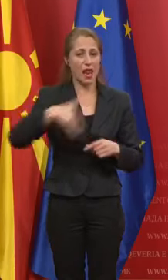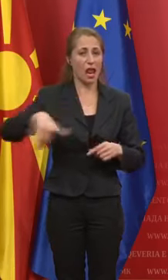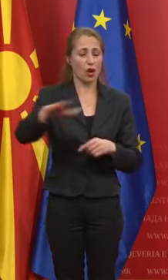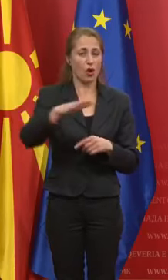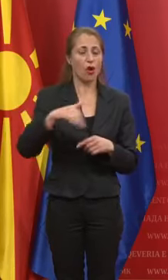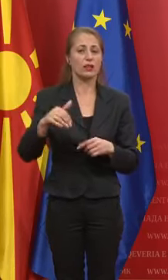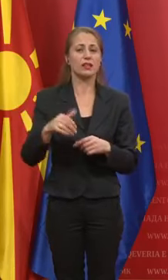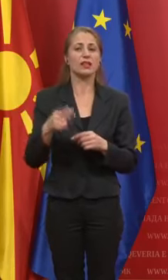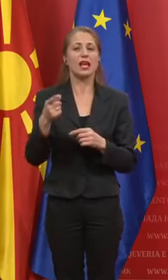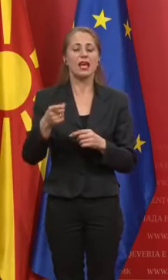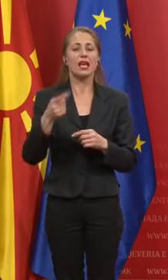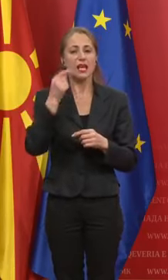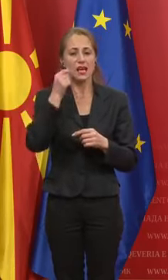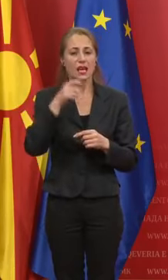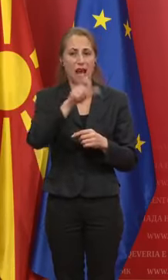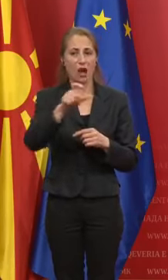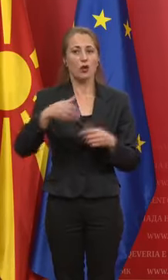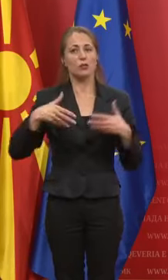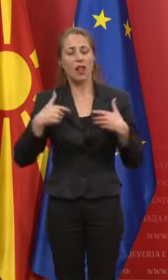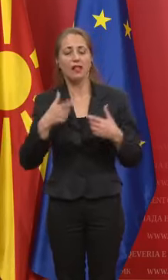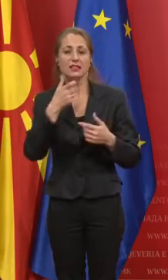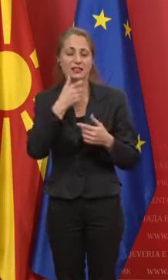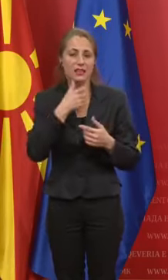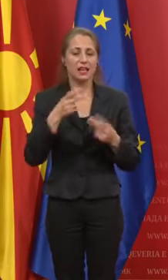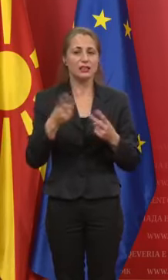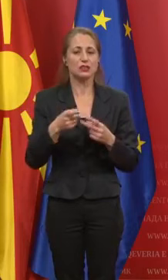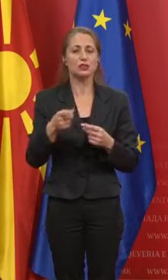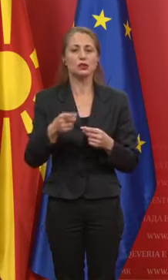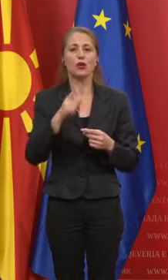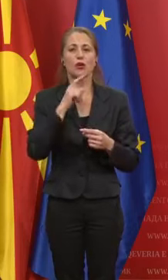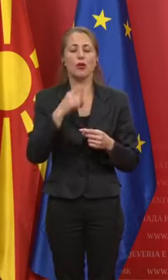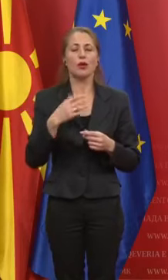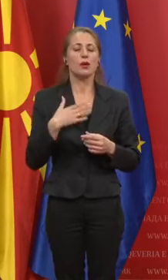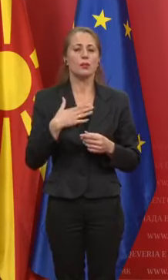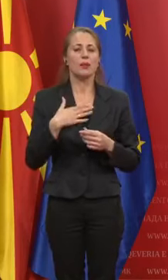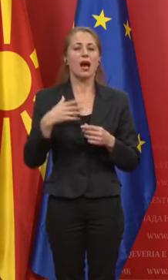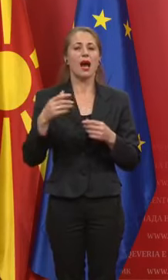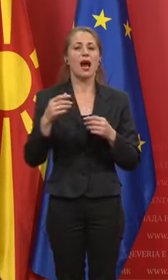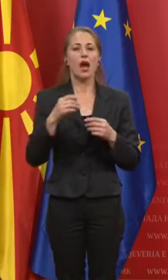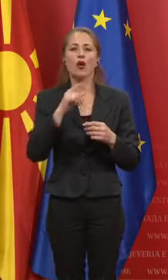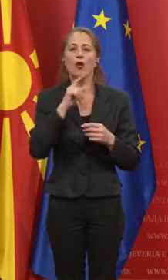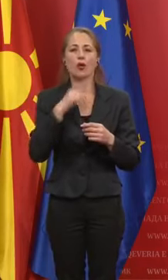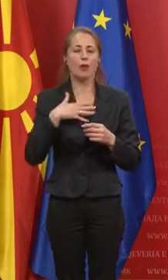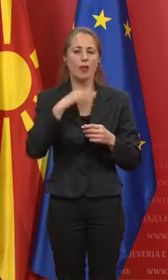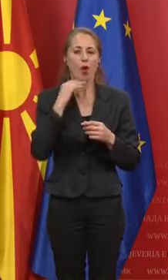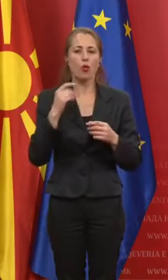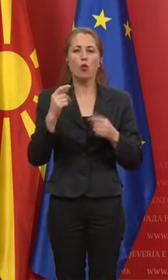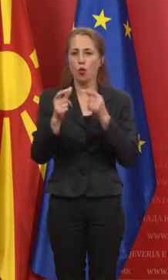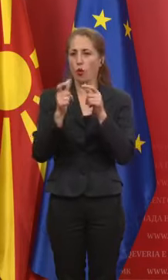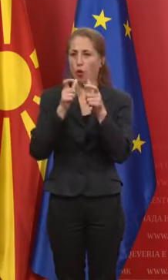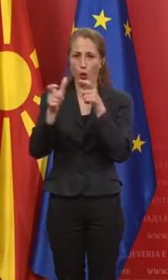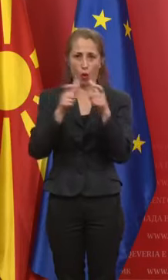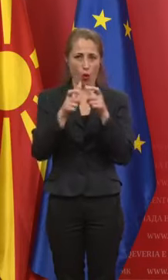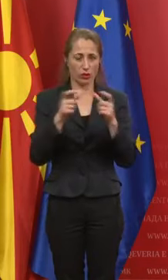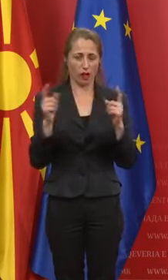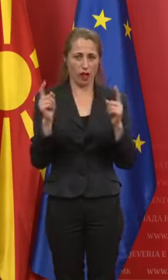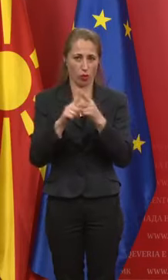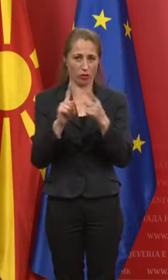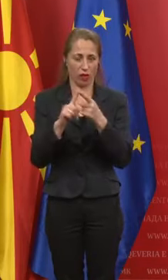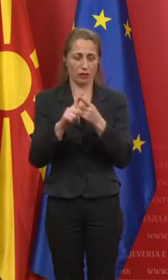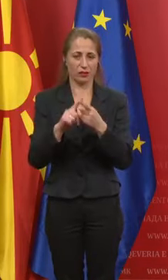и популација која што има многу активен социјален живот, односно многу контакти. Во однос на процентот